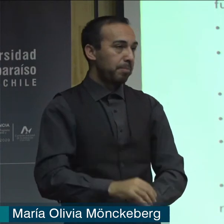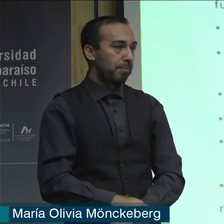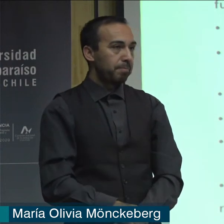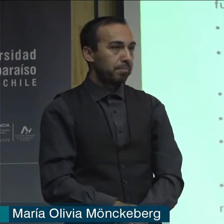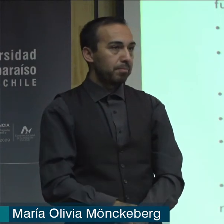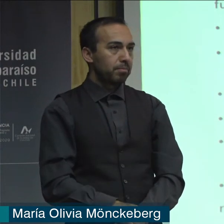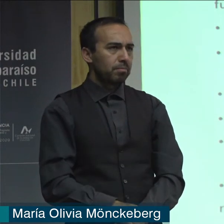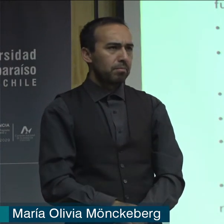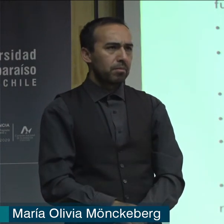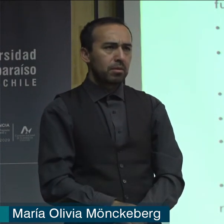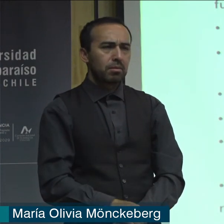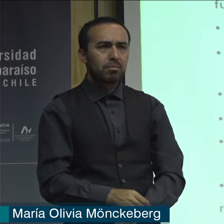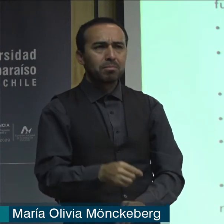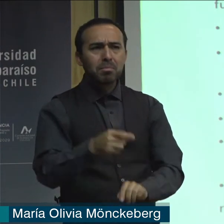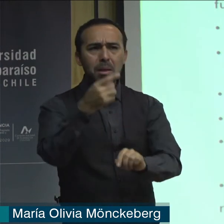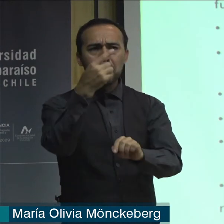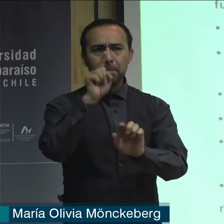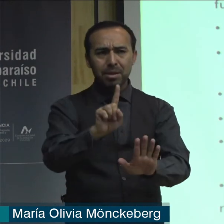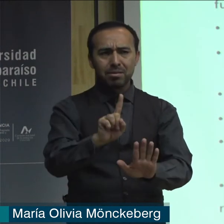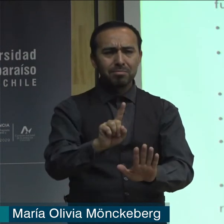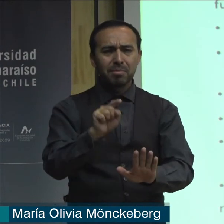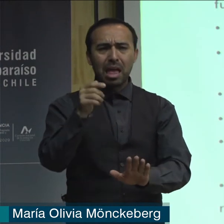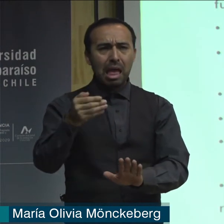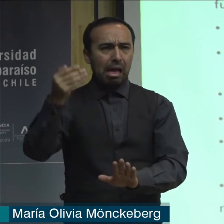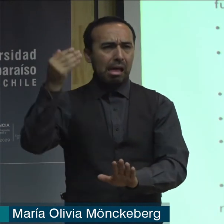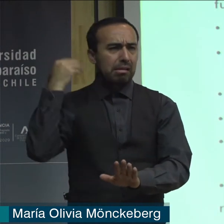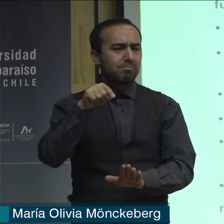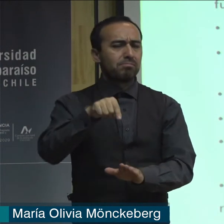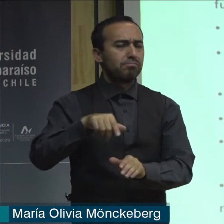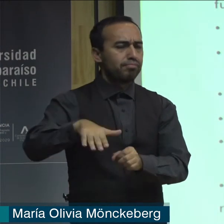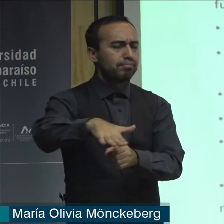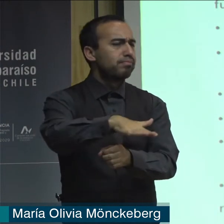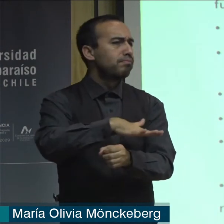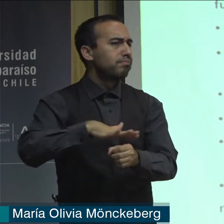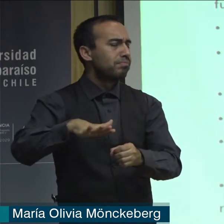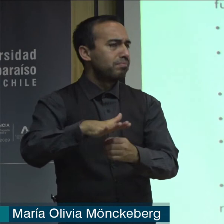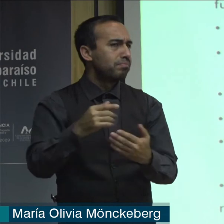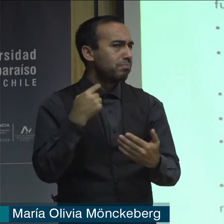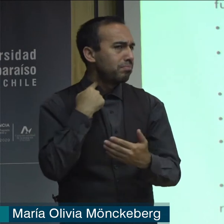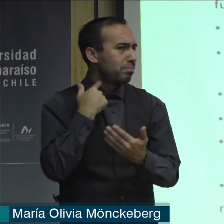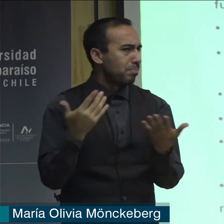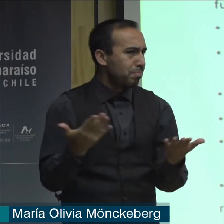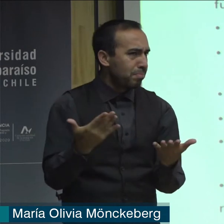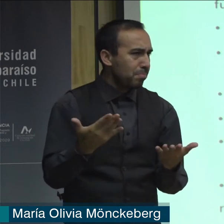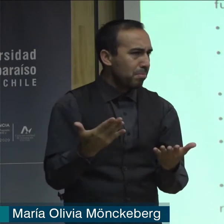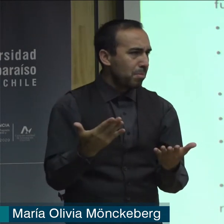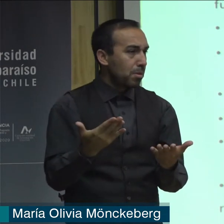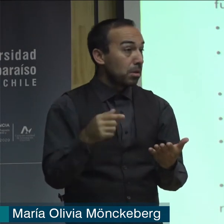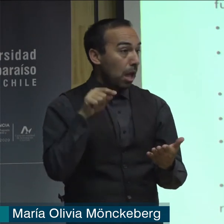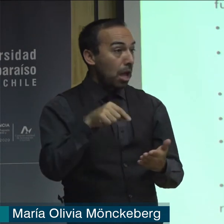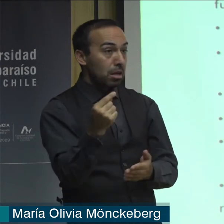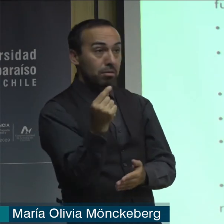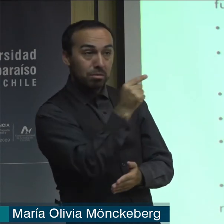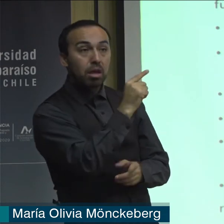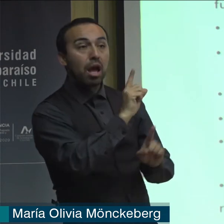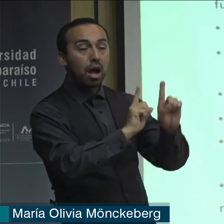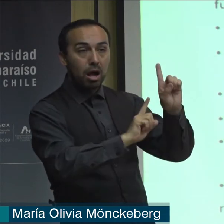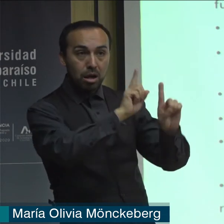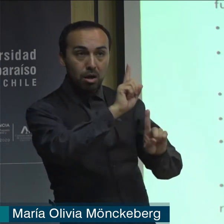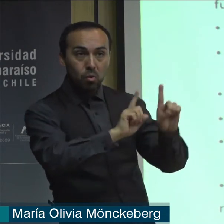pero en ese clima qué es lo que pasaba ya que algunos datos Aunque me apoyo